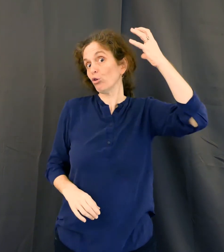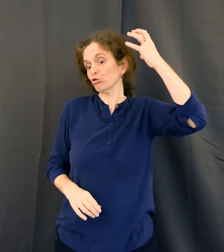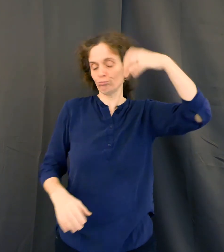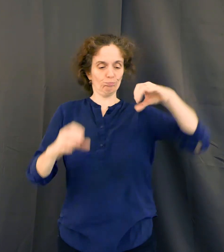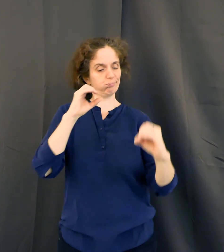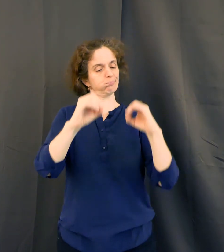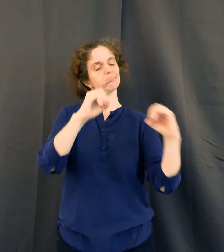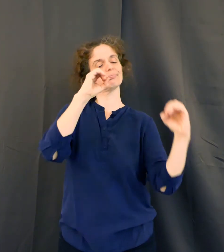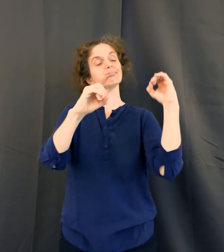oranges,